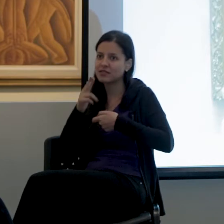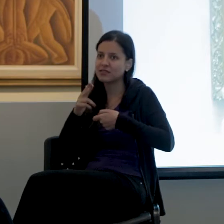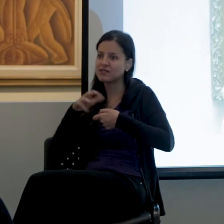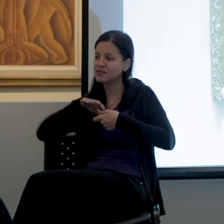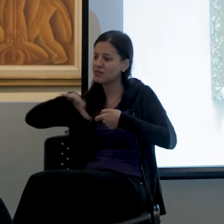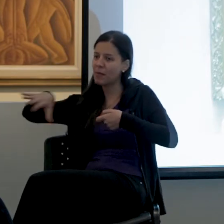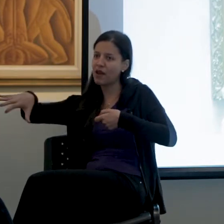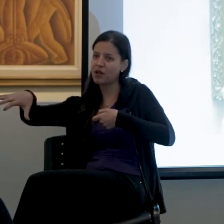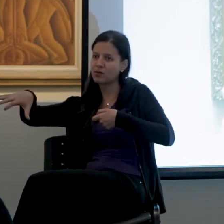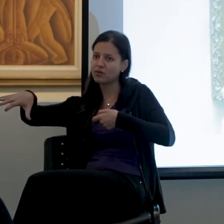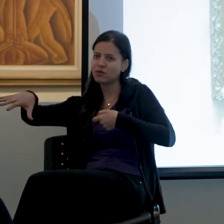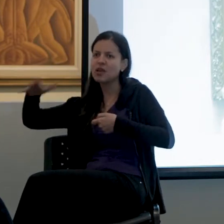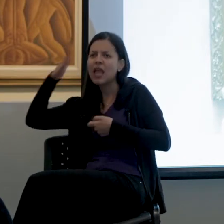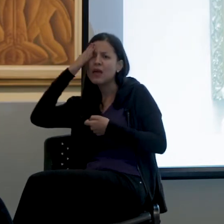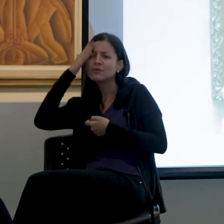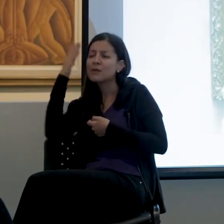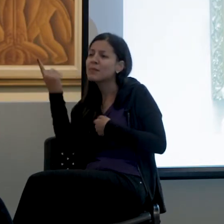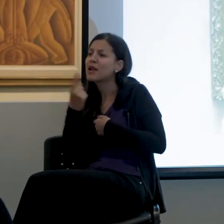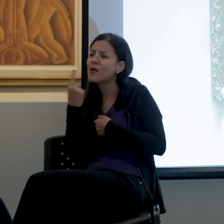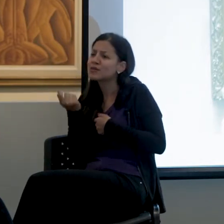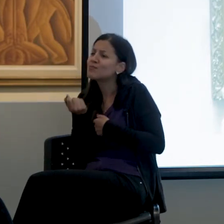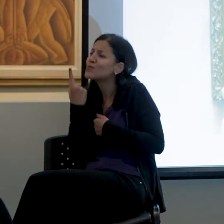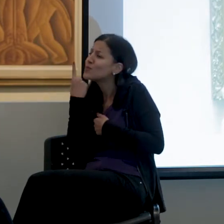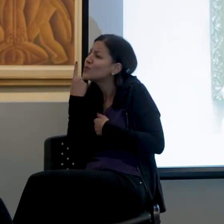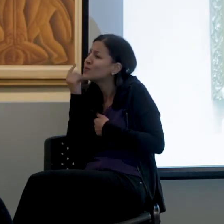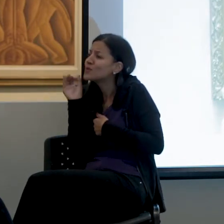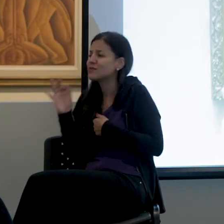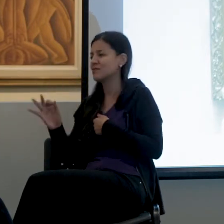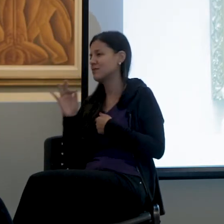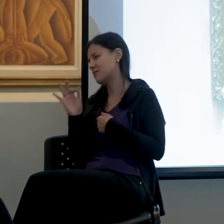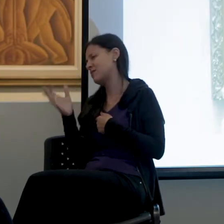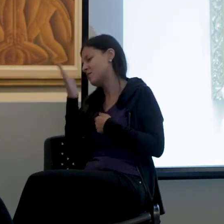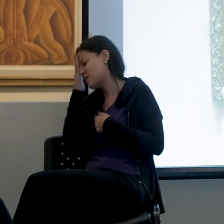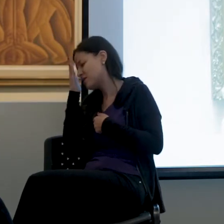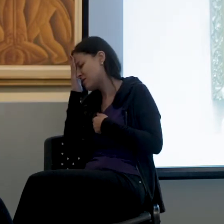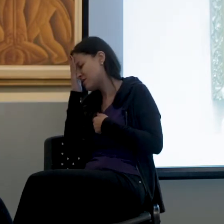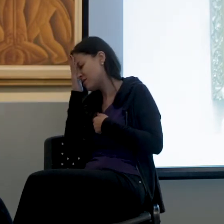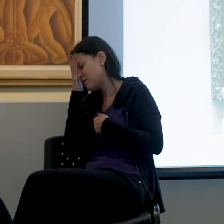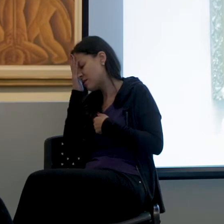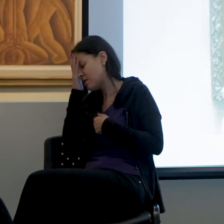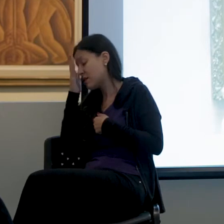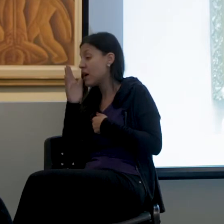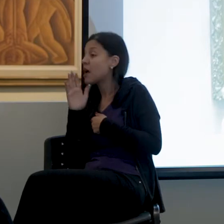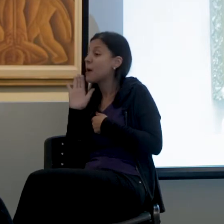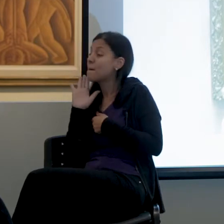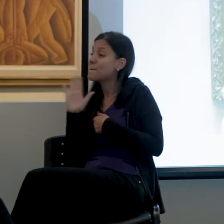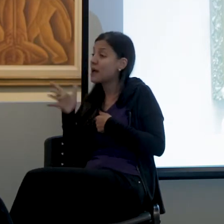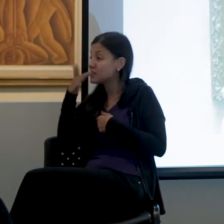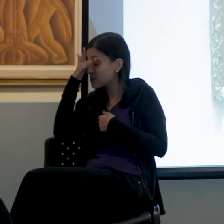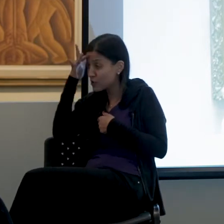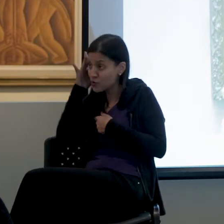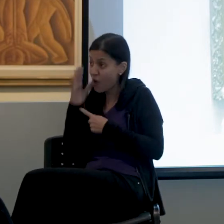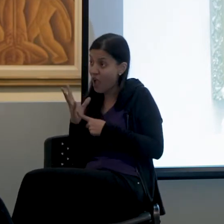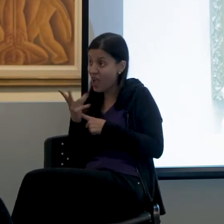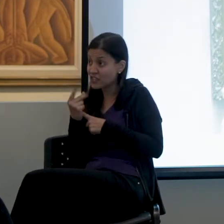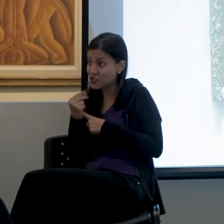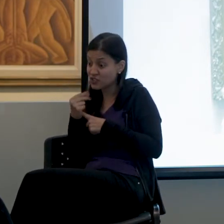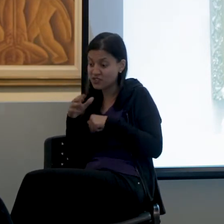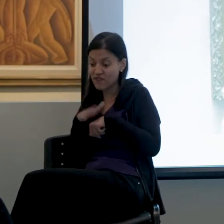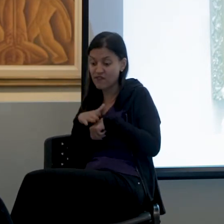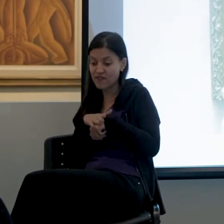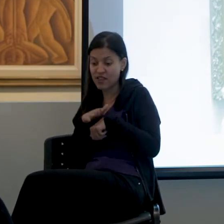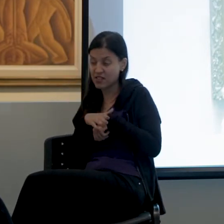Eu sei que é muito estranho para a gente imaginar que os artistas que fizeram isso aqui,